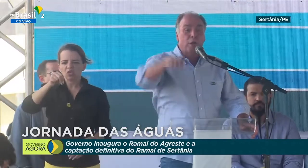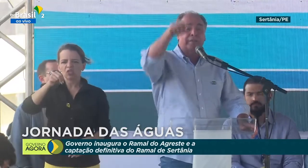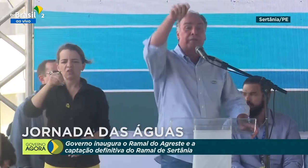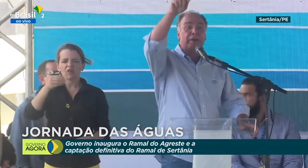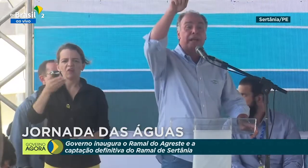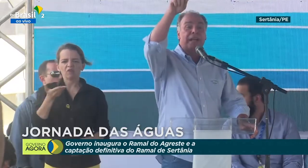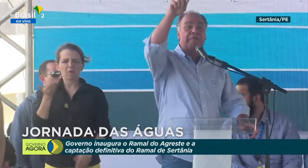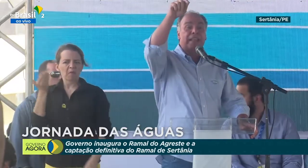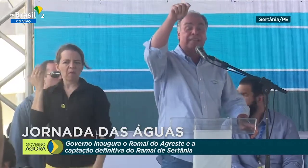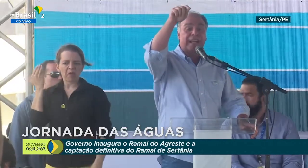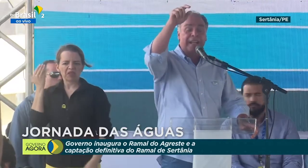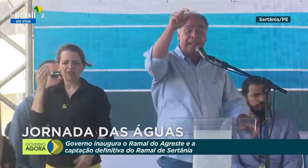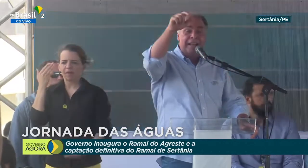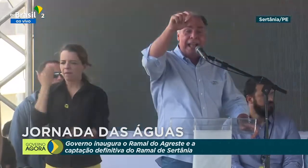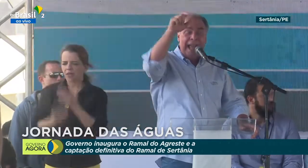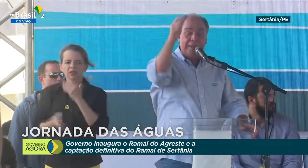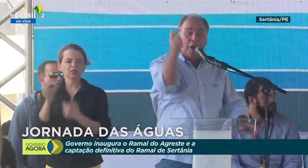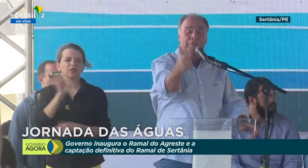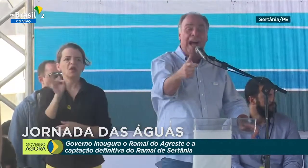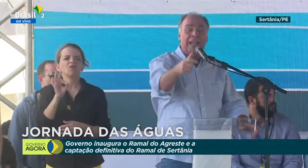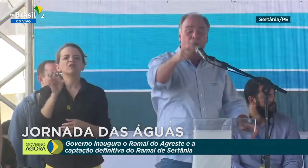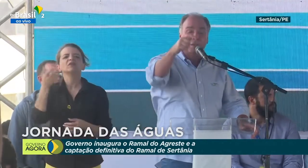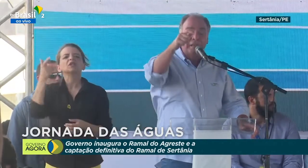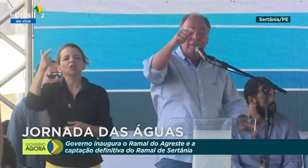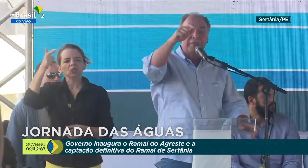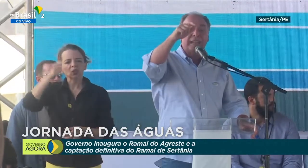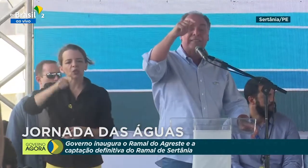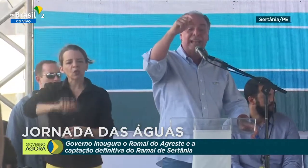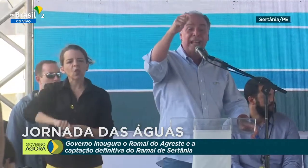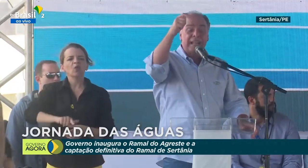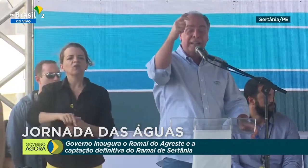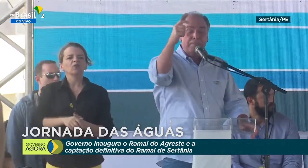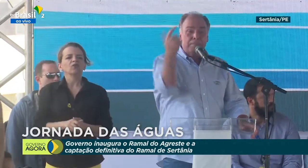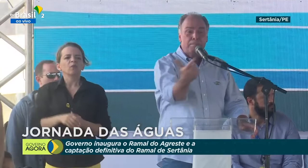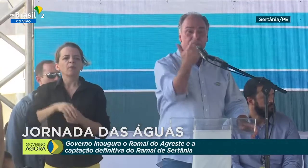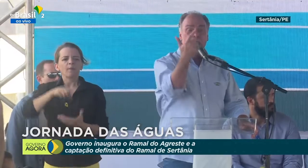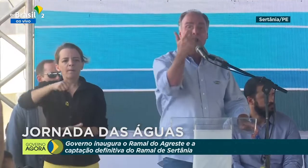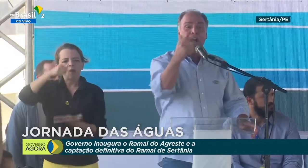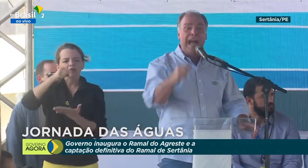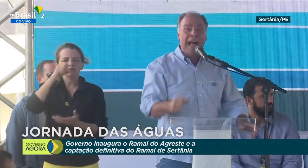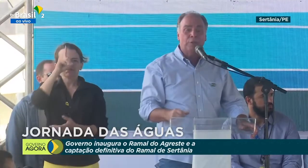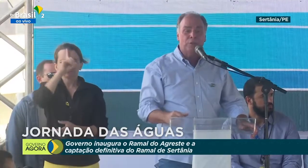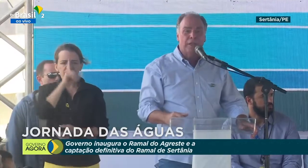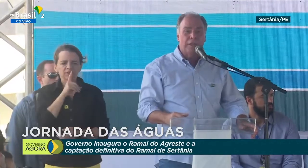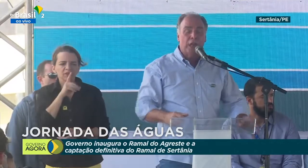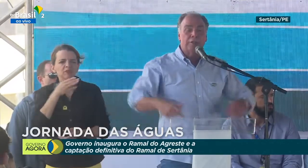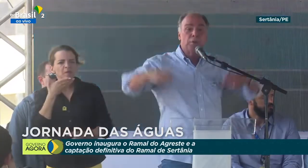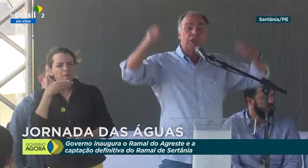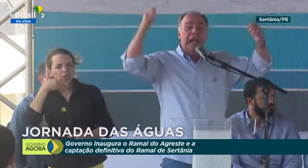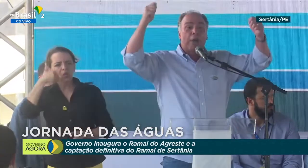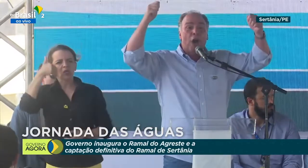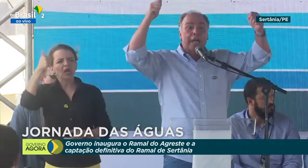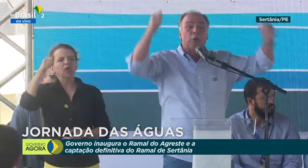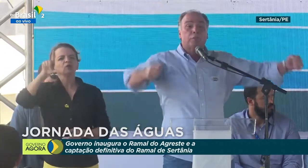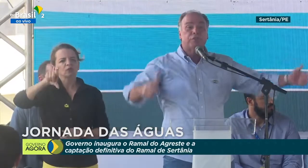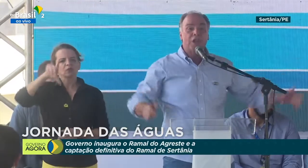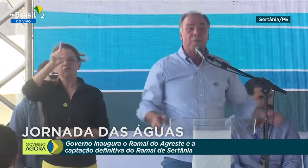O Bolsa Família vai ser renovado, vai ser melhorado. Nós